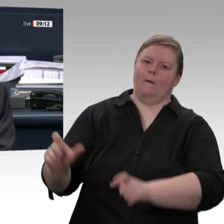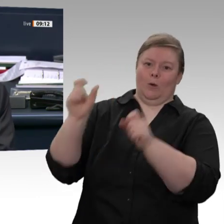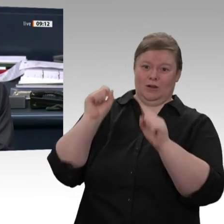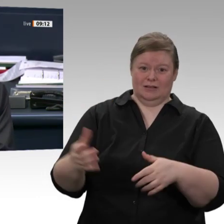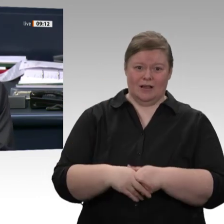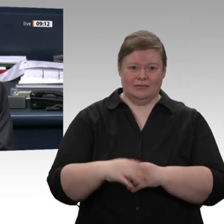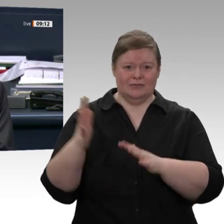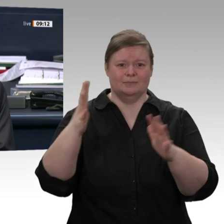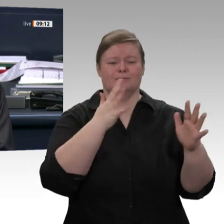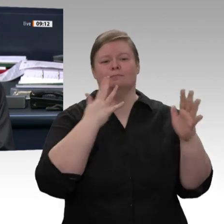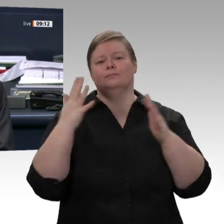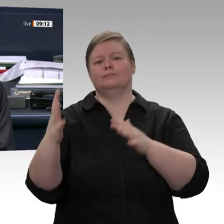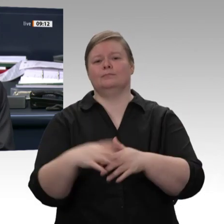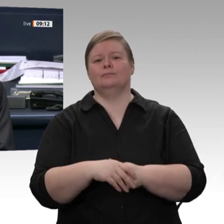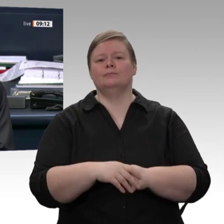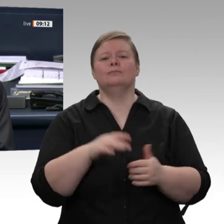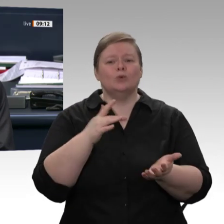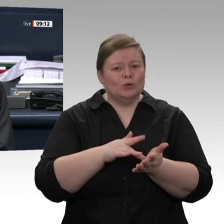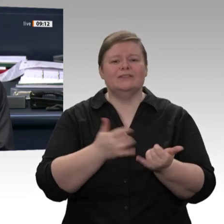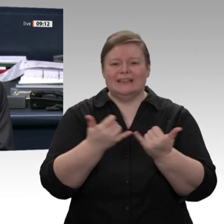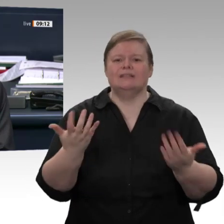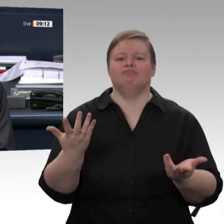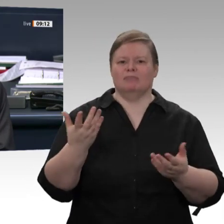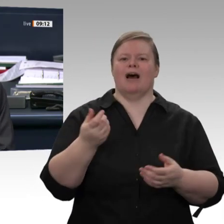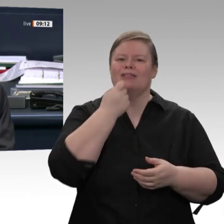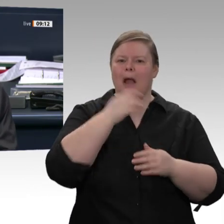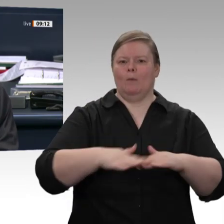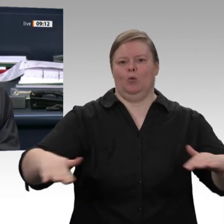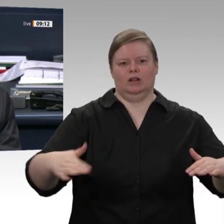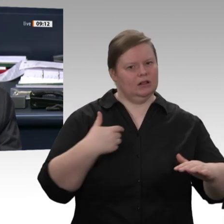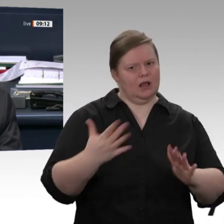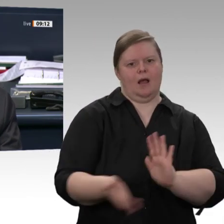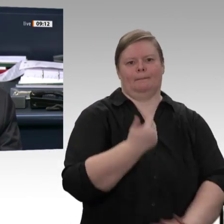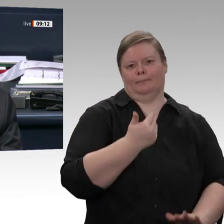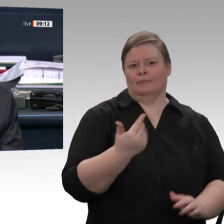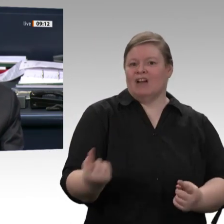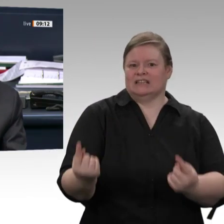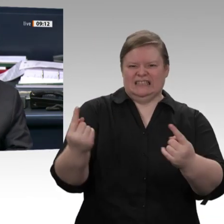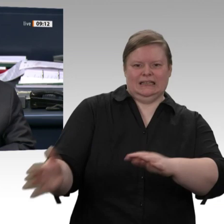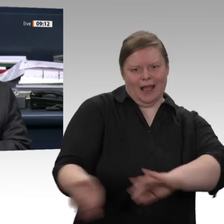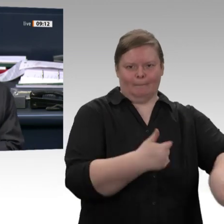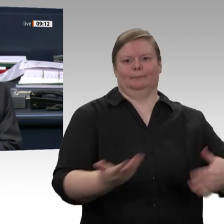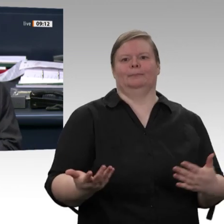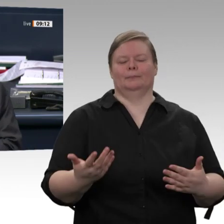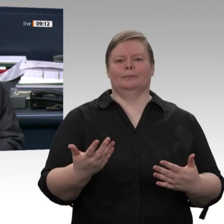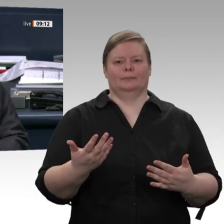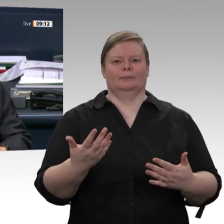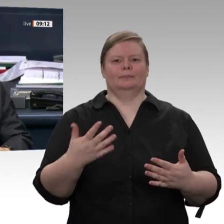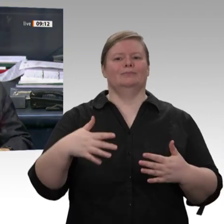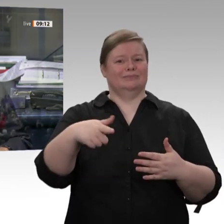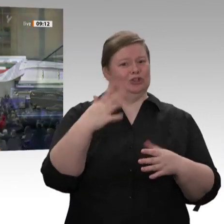Seele erfahren haben, bitte ich Sie, bevor wir in die vereinbarte Debatte eintreten, sich zu einer Schweigeminute von Ihren Plätzen zu